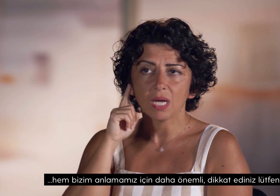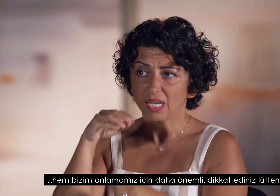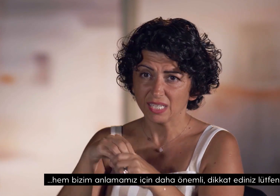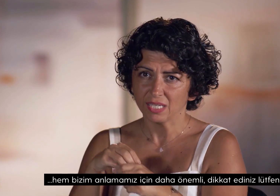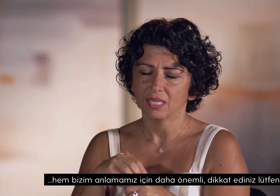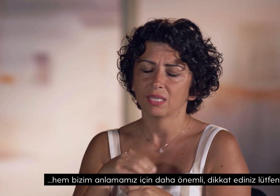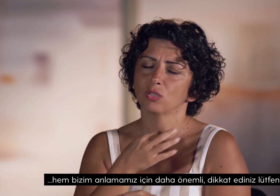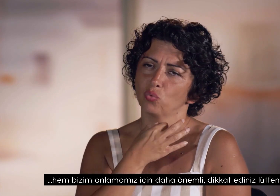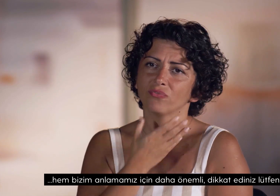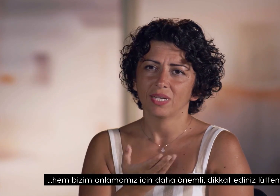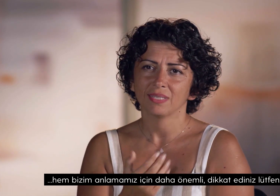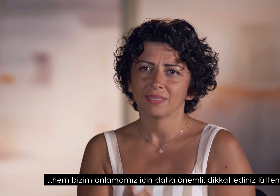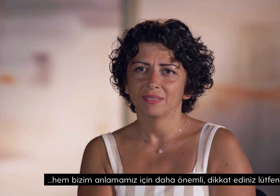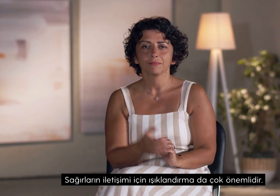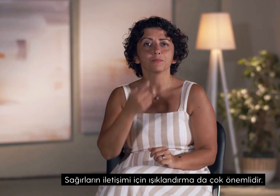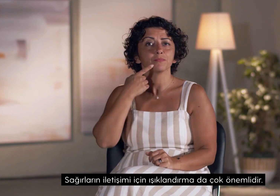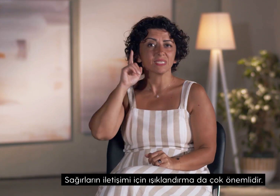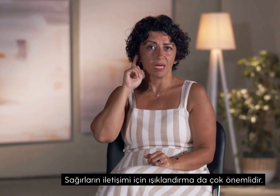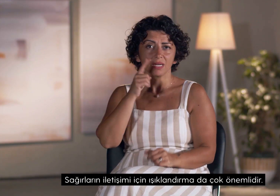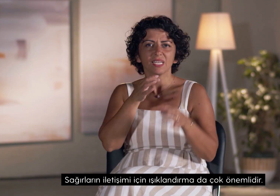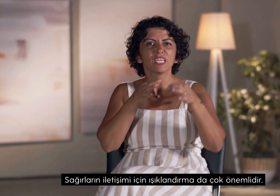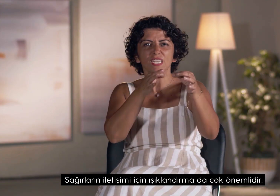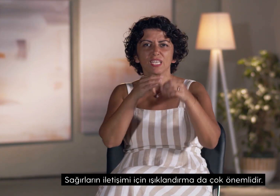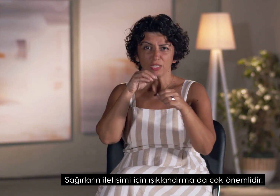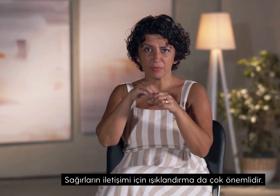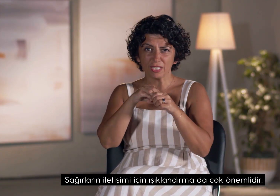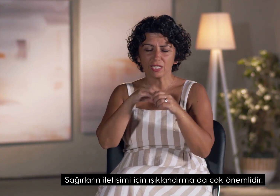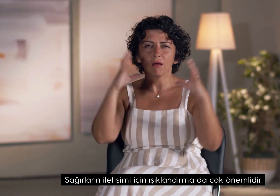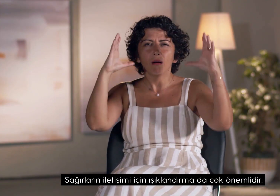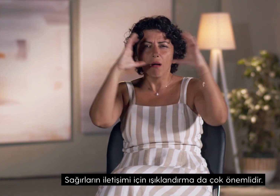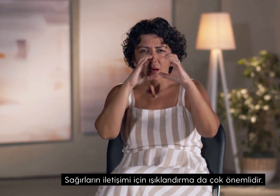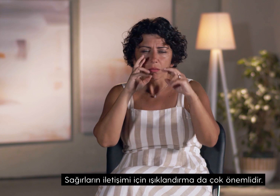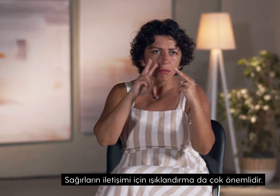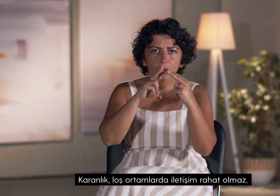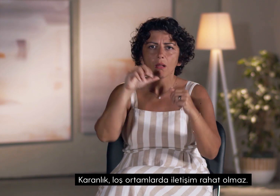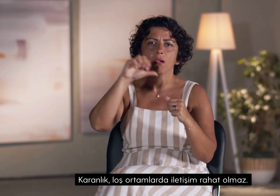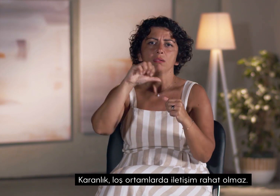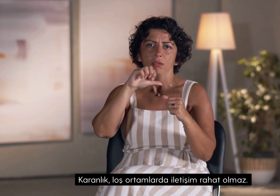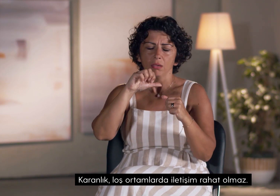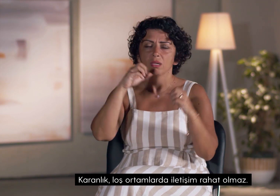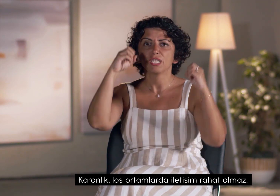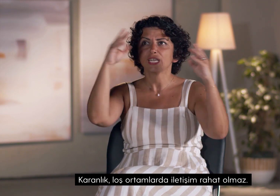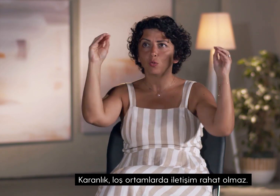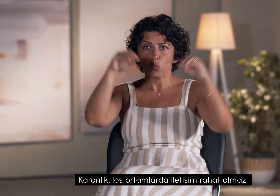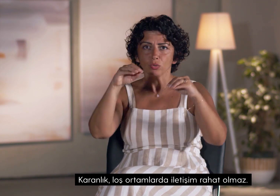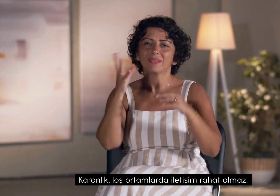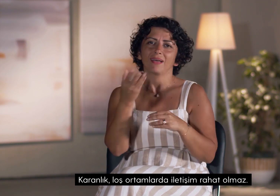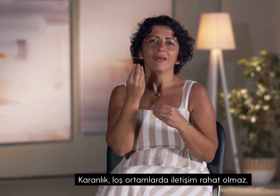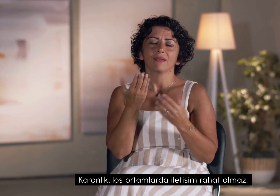daha önemli. Dikkat ediniz lütfen. Sağırların iletişimi için ışıklandırma da çok önemlidir. Karanlık, loş ortamlarda iletişim rahat